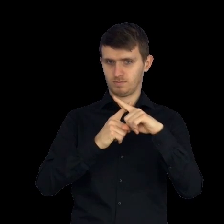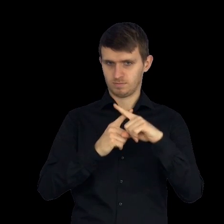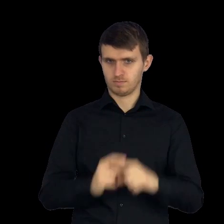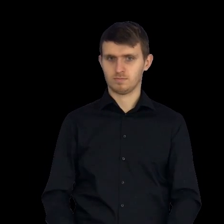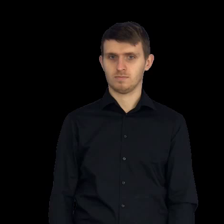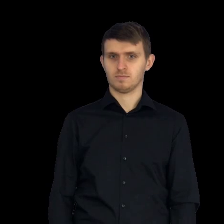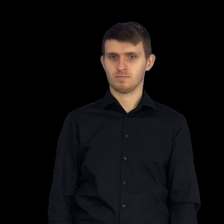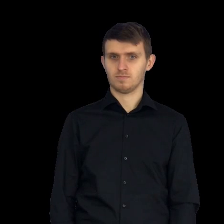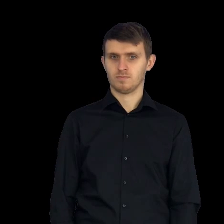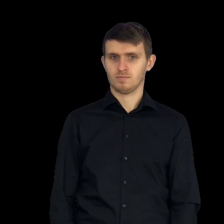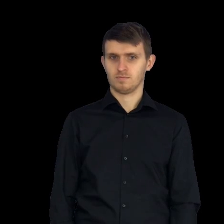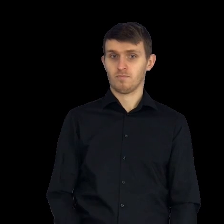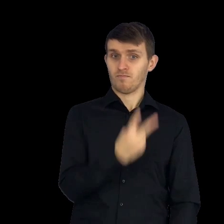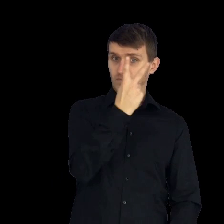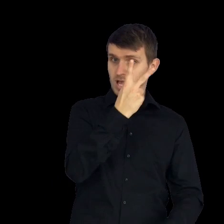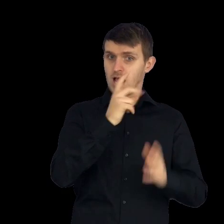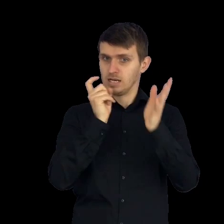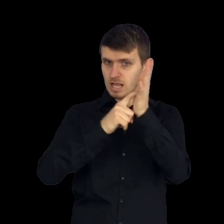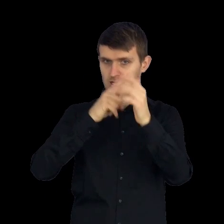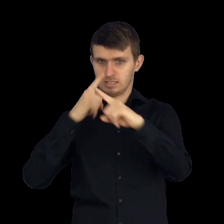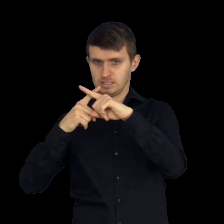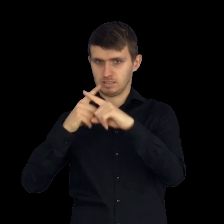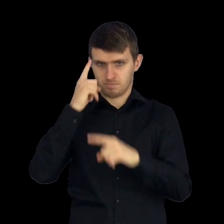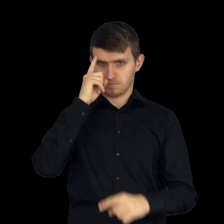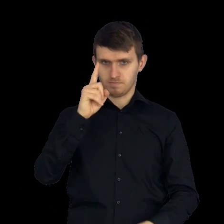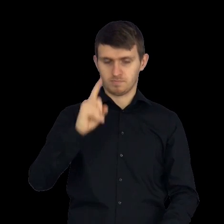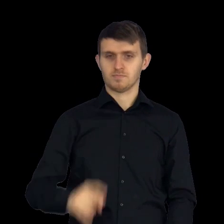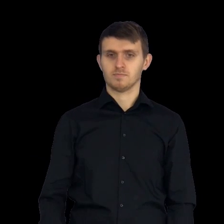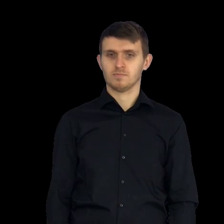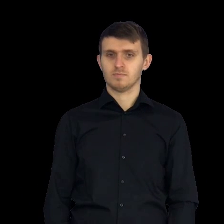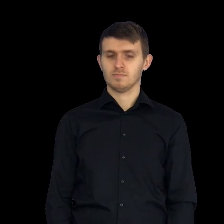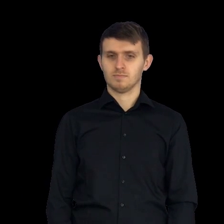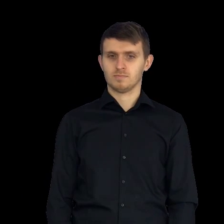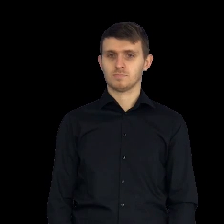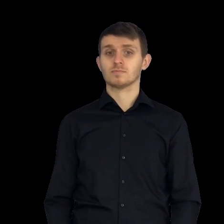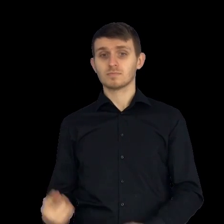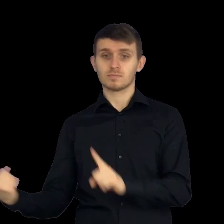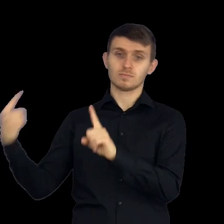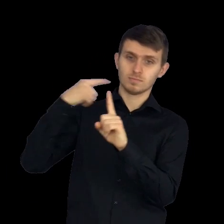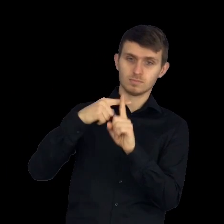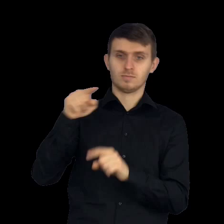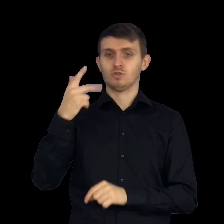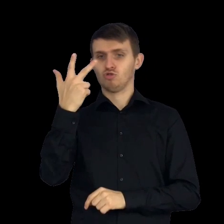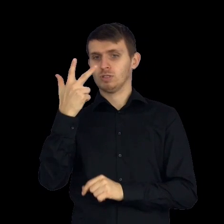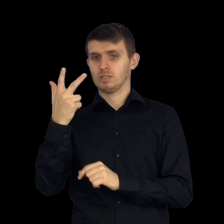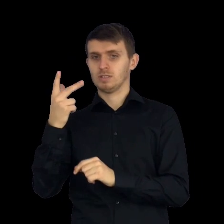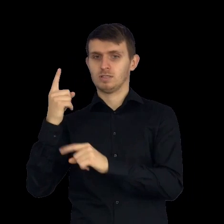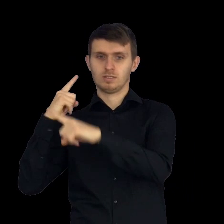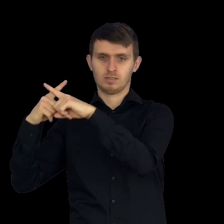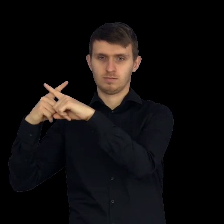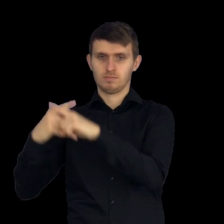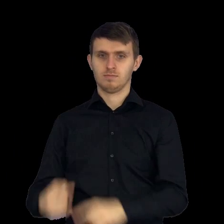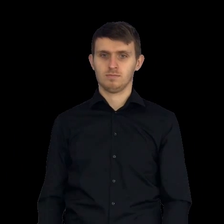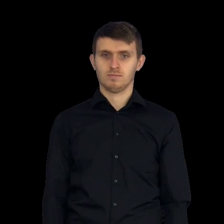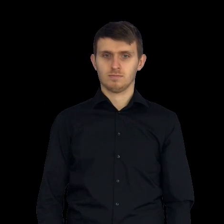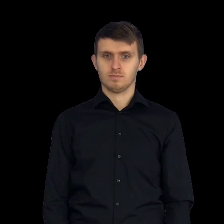Załóżmy, że mamy dwa x. Dwa x to dosłownie dwa x, czyli dwa razy x. Dodajmy